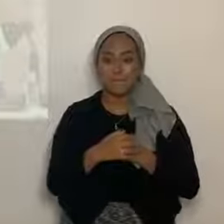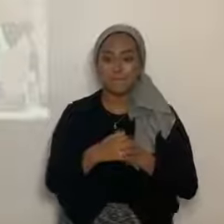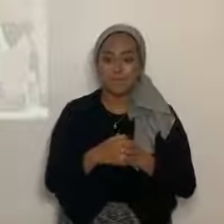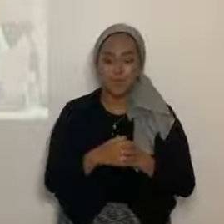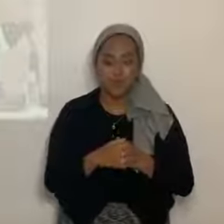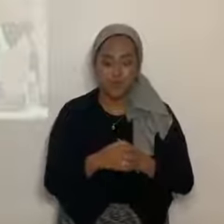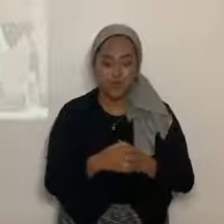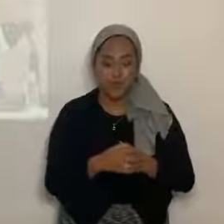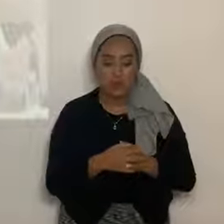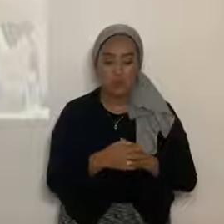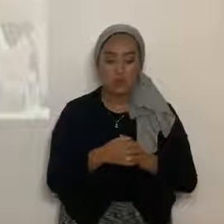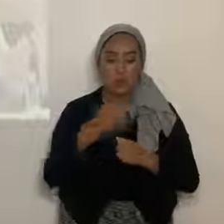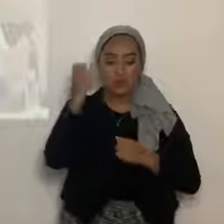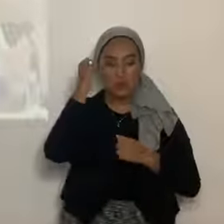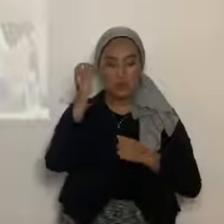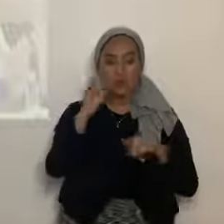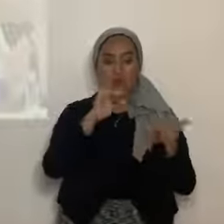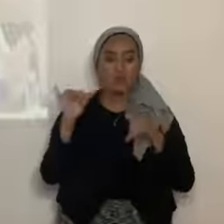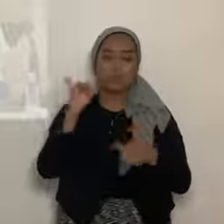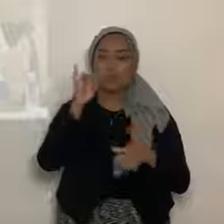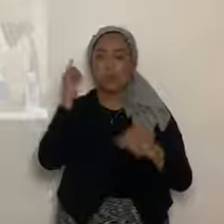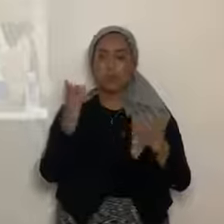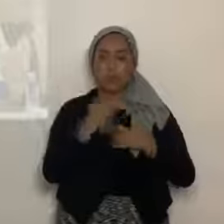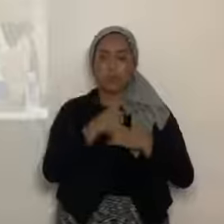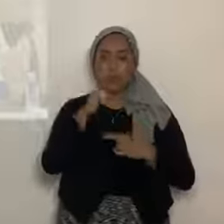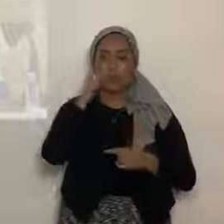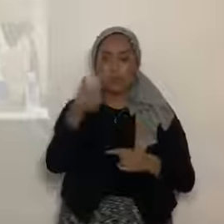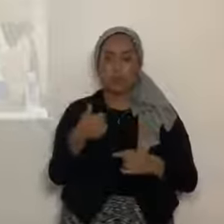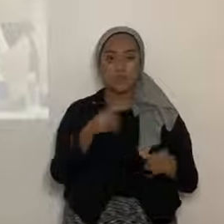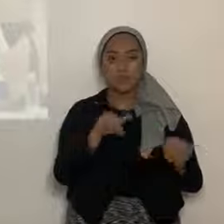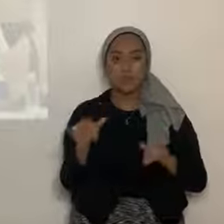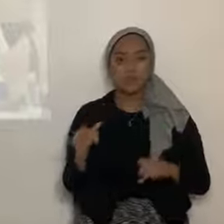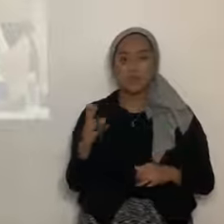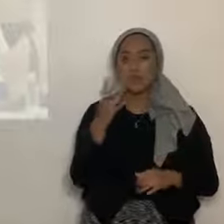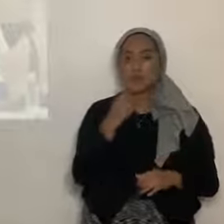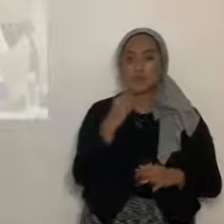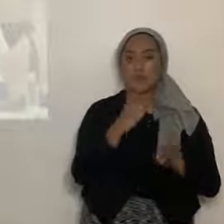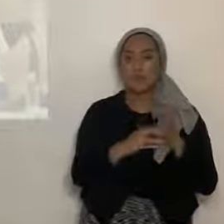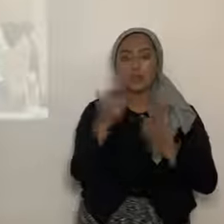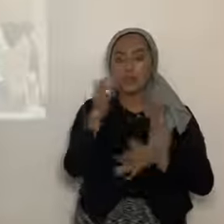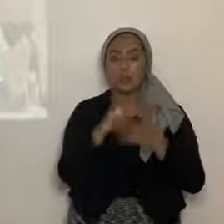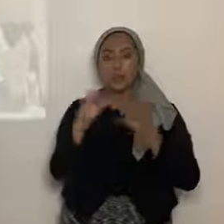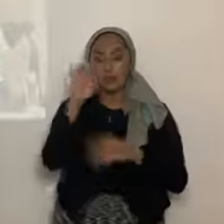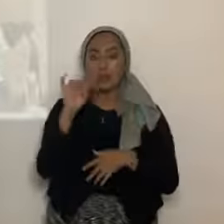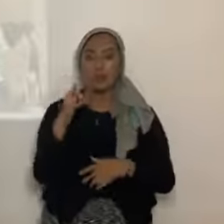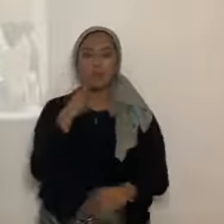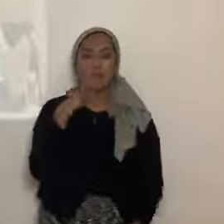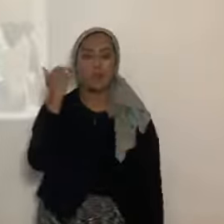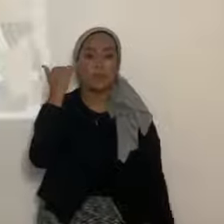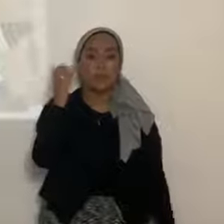8. Y es que Yahshua es el mismo de ayer, hoy y siempre. Hebreos 13, verso 8 dice, Yahshua es el mismo